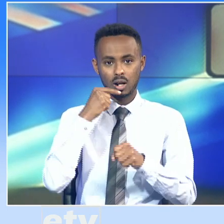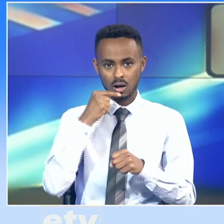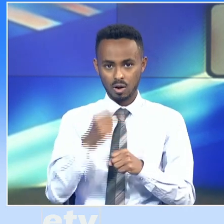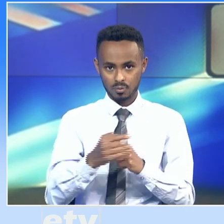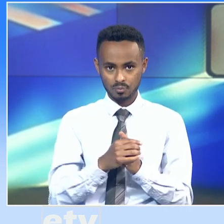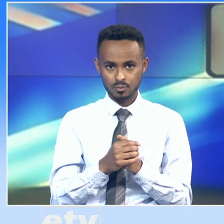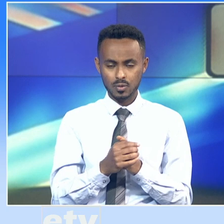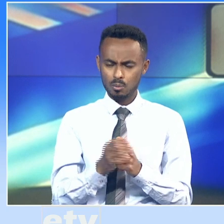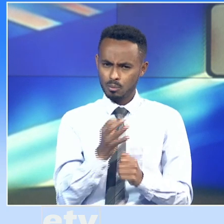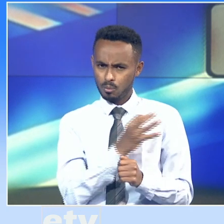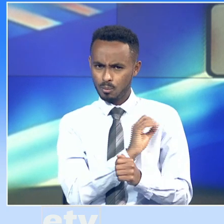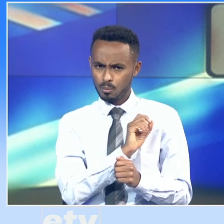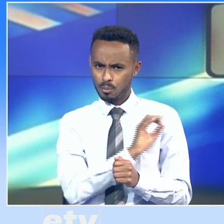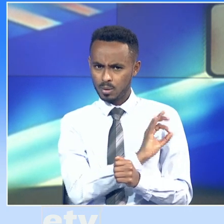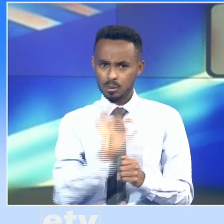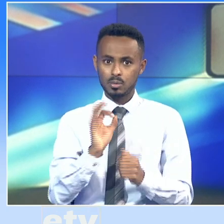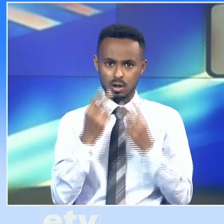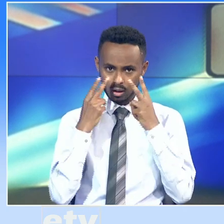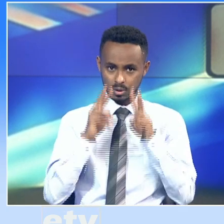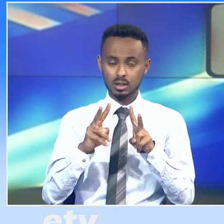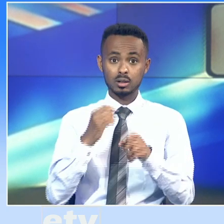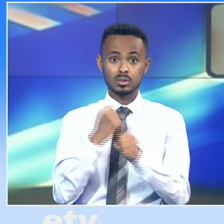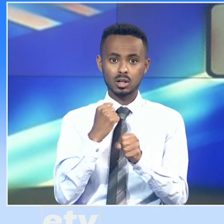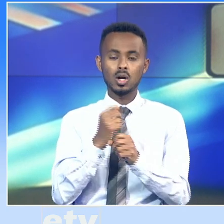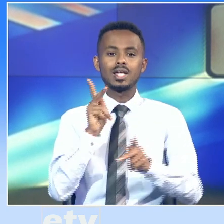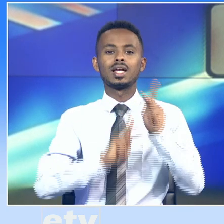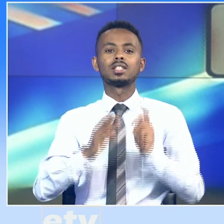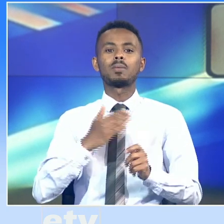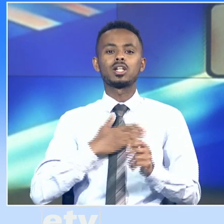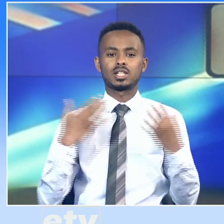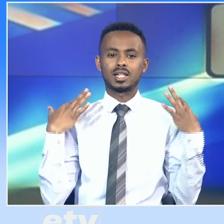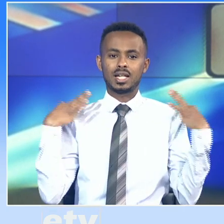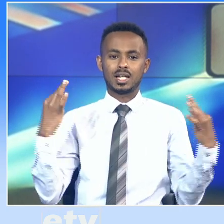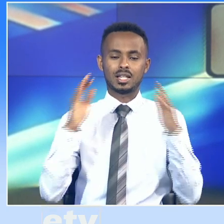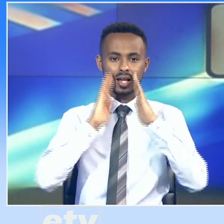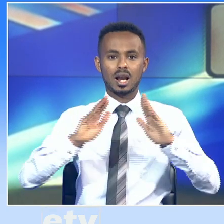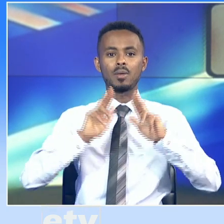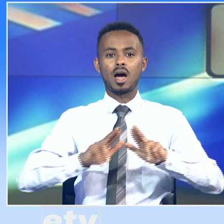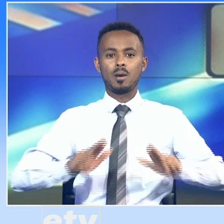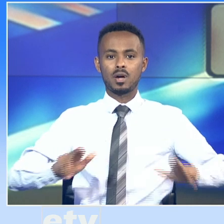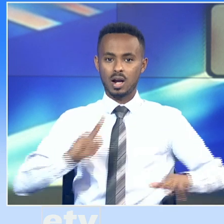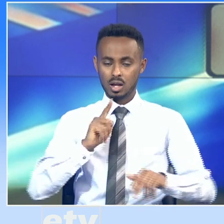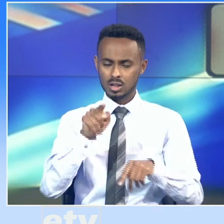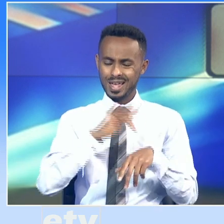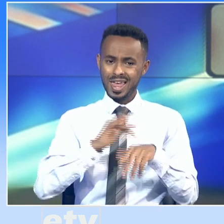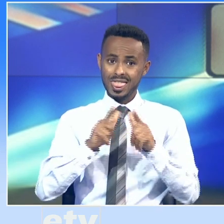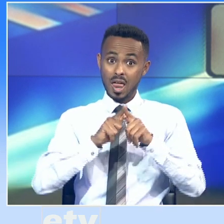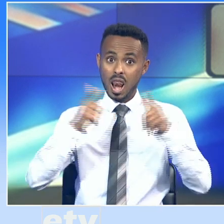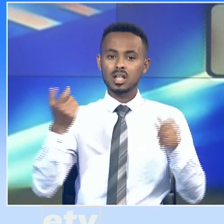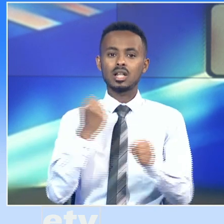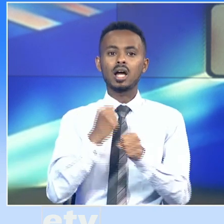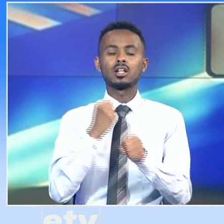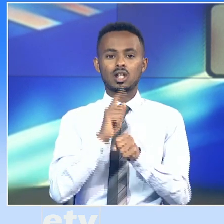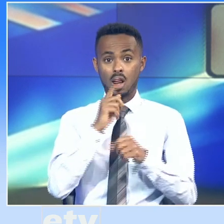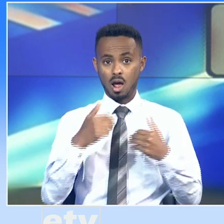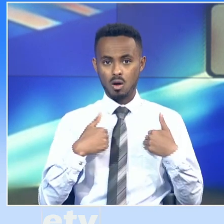ተናግረዋል። አጽንኦት ሰጥተን ቅድሚያ ሰጥተን ምንሰራው የህዝባችን ደህንነትና ሰላምና መረጋጋት ነው። እዛ ላይ ትልቅ ስራ እየተሰራ